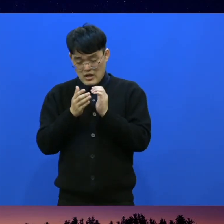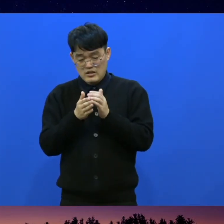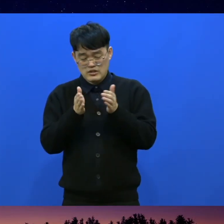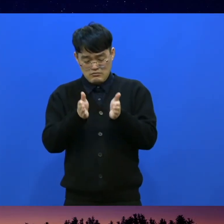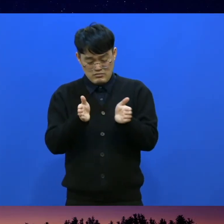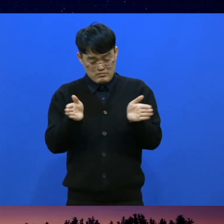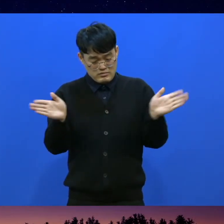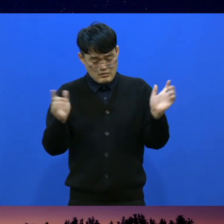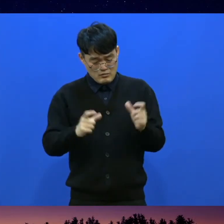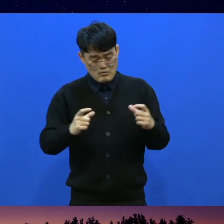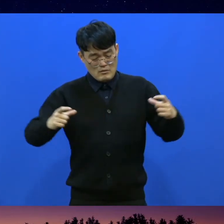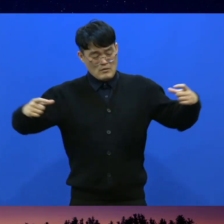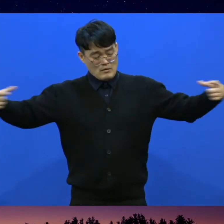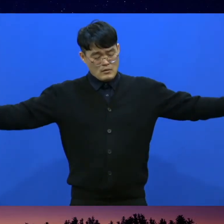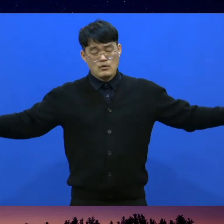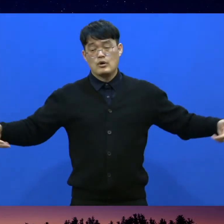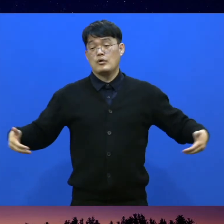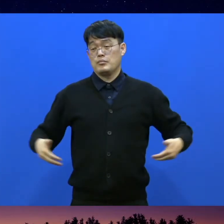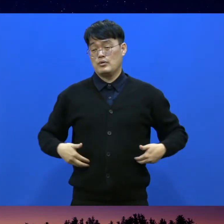돼요.